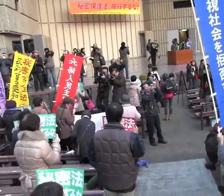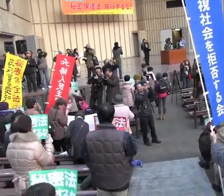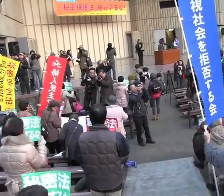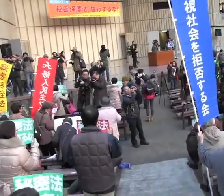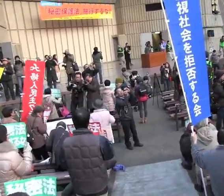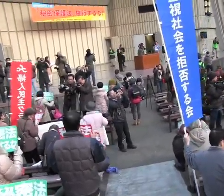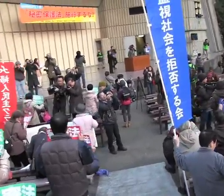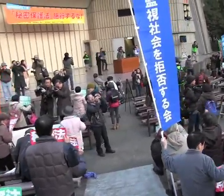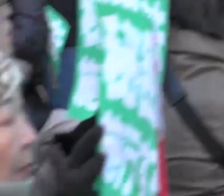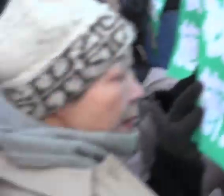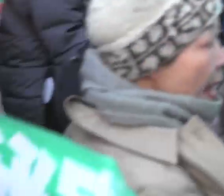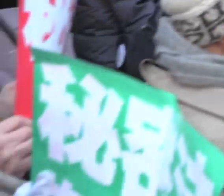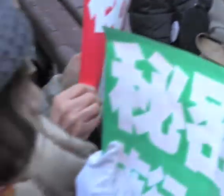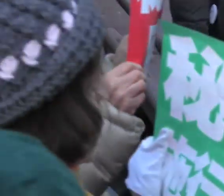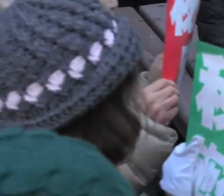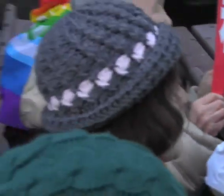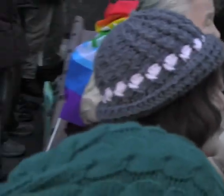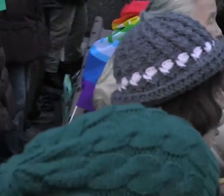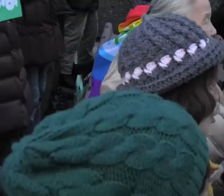れ。